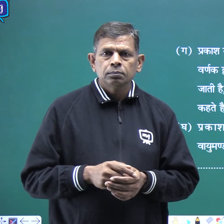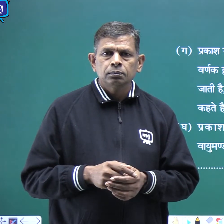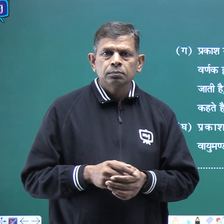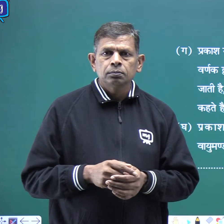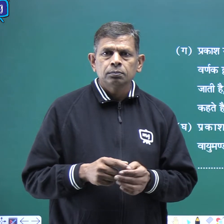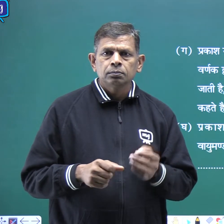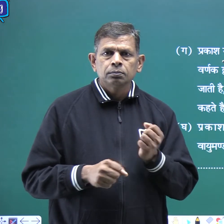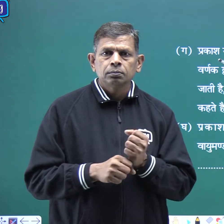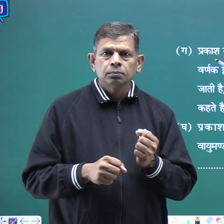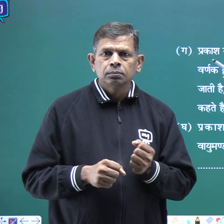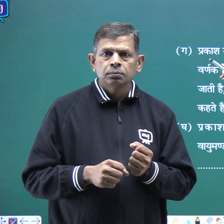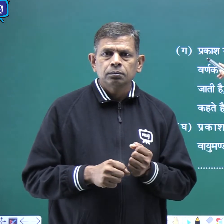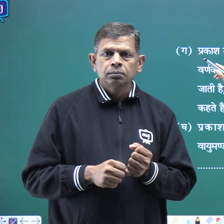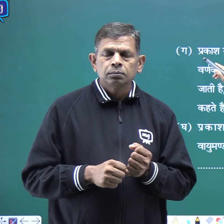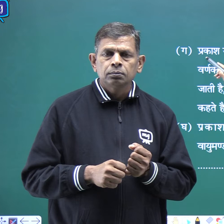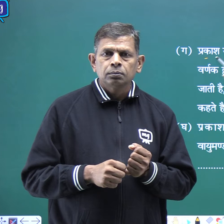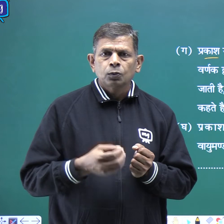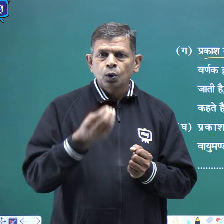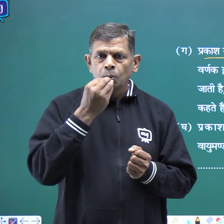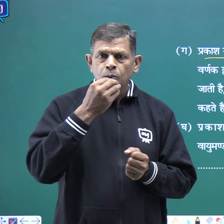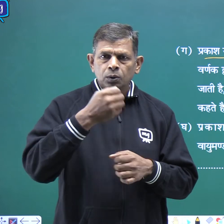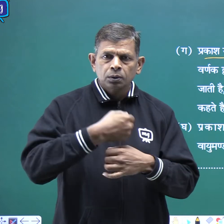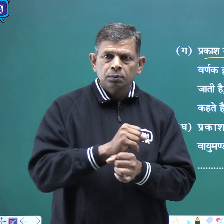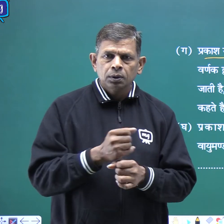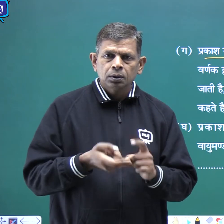ग, प्रकाश संश्लेषण के